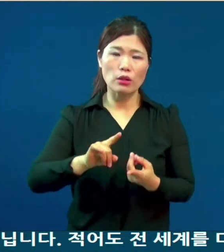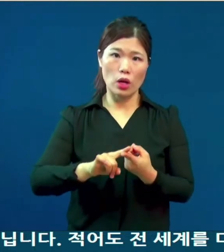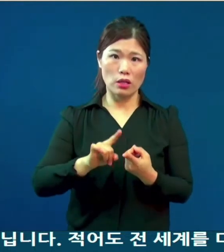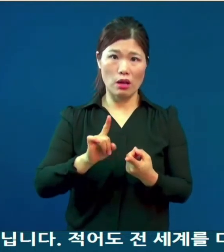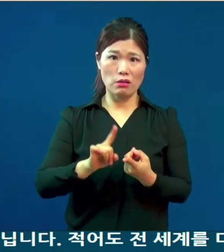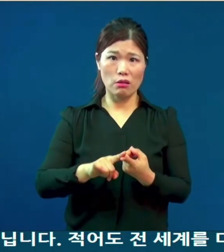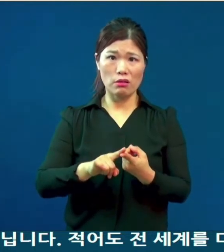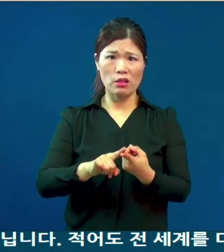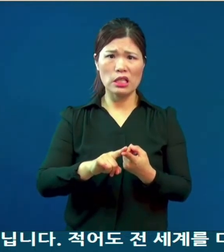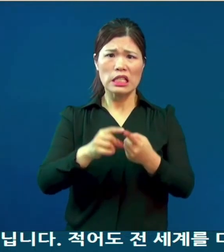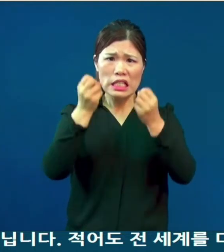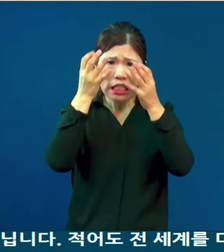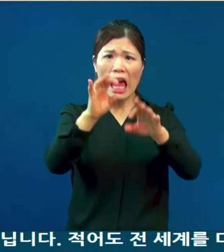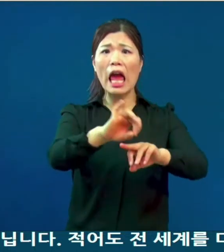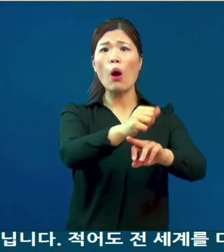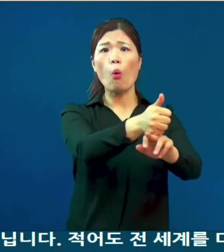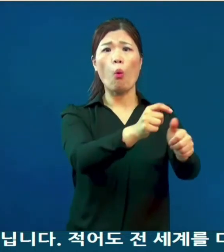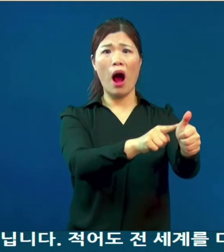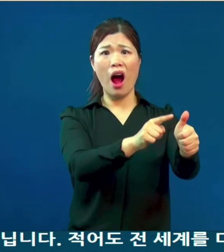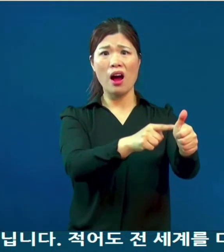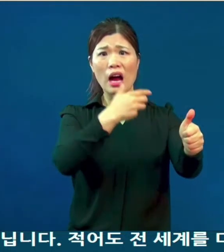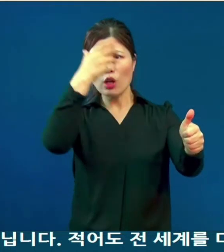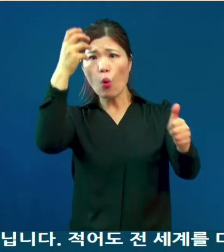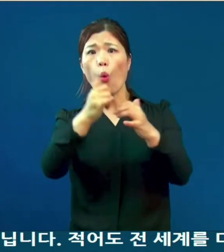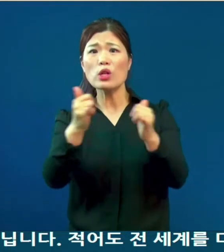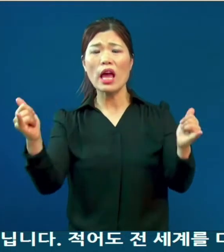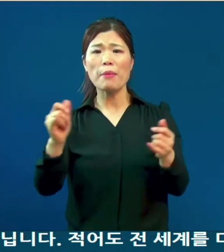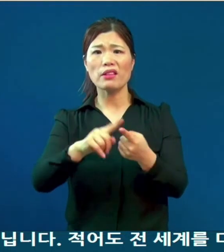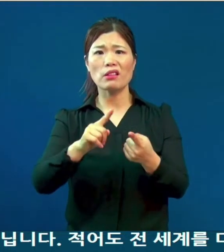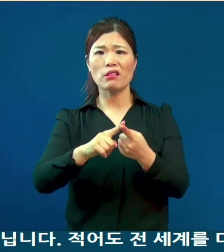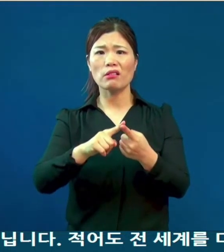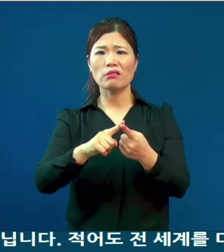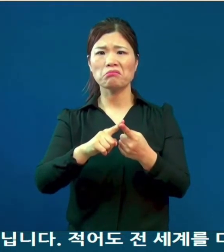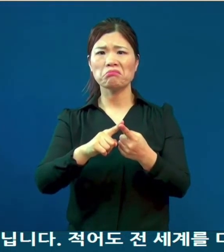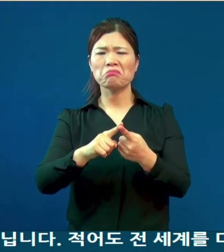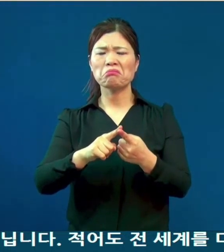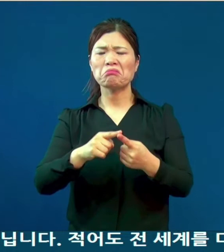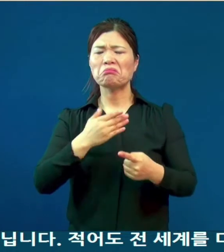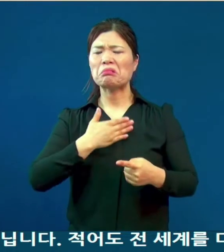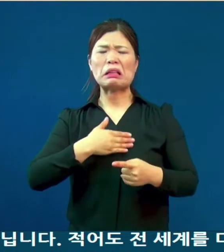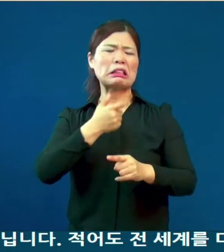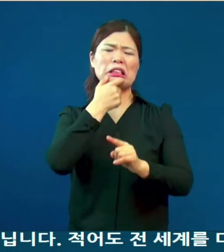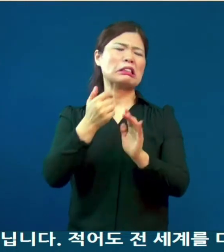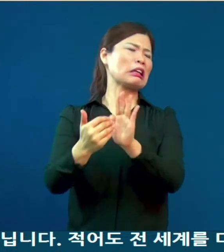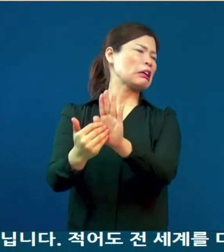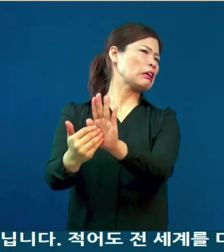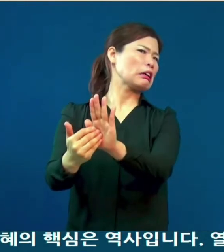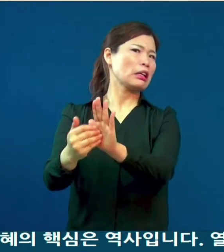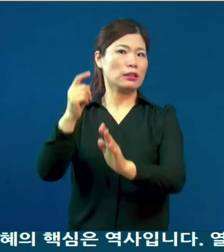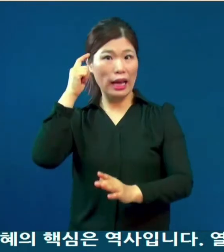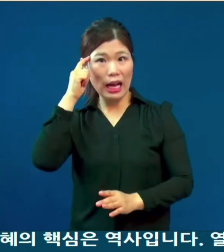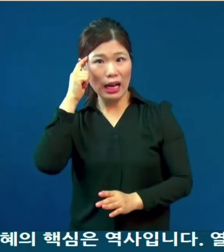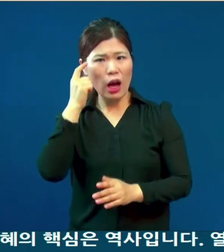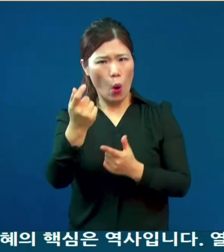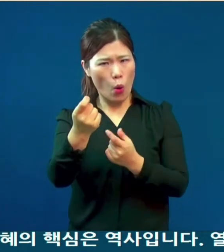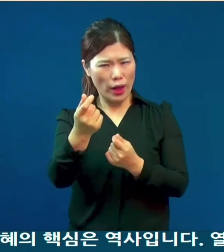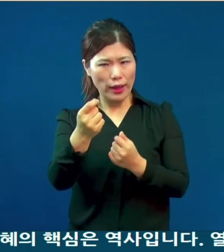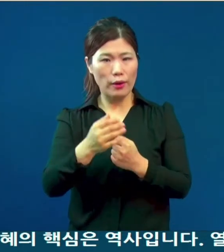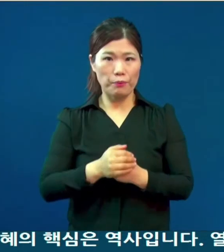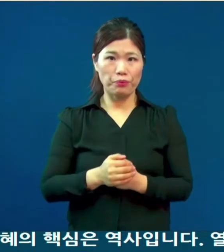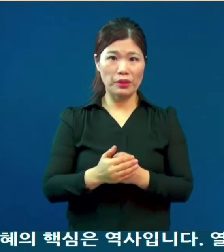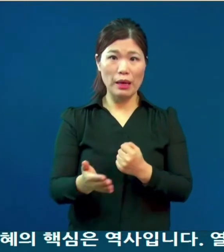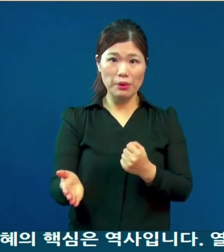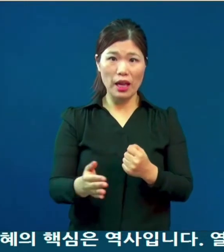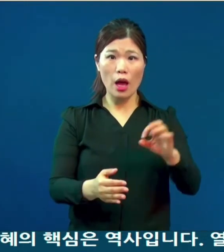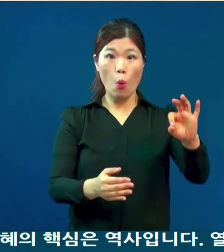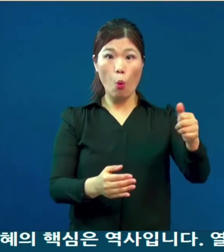의지적으로 알고 싶지 않았다, 이렇게 받아들이는 게 좀 더 정확하지 않나 생각을 해봅니다. 자, 이런 왕이니